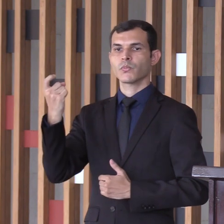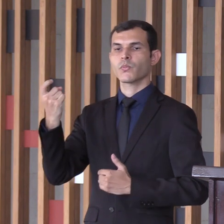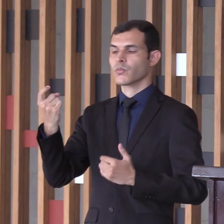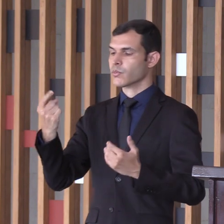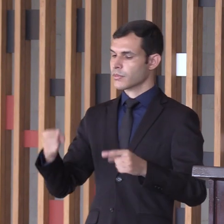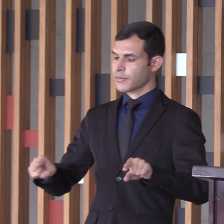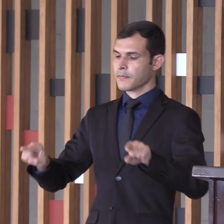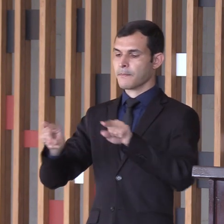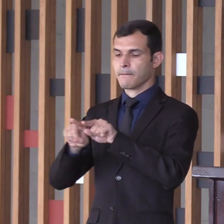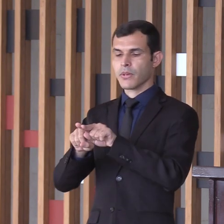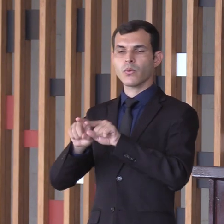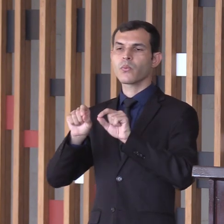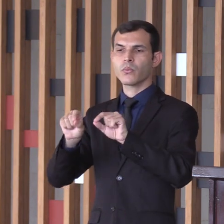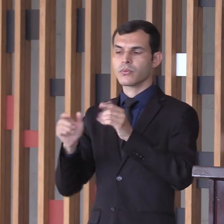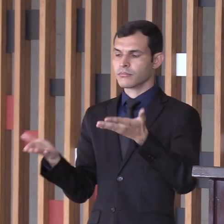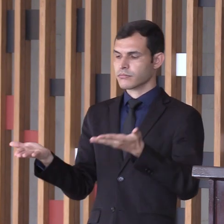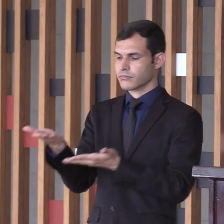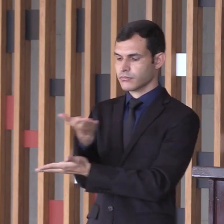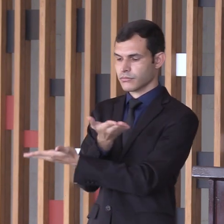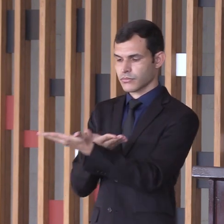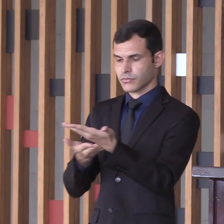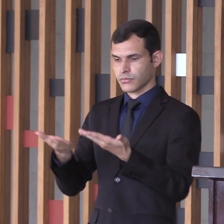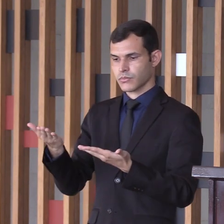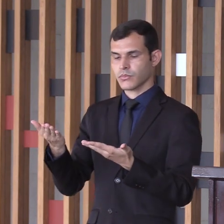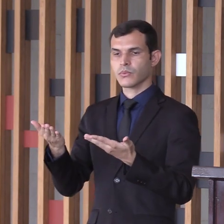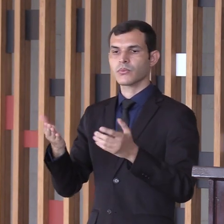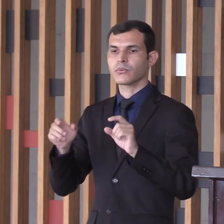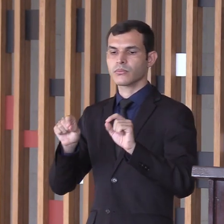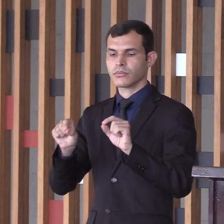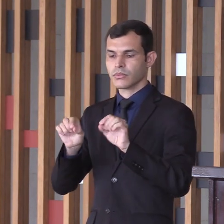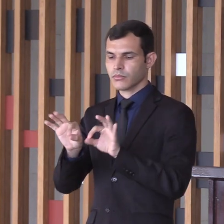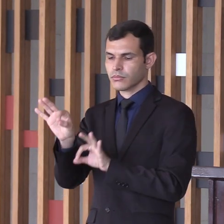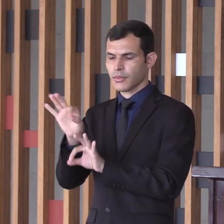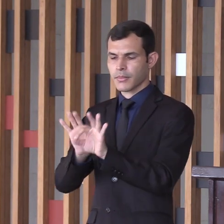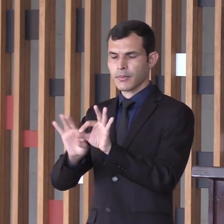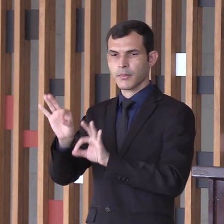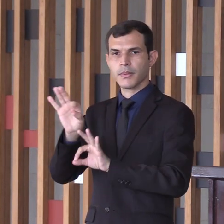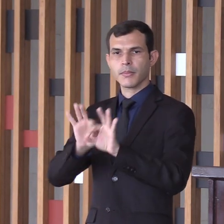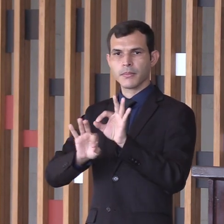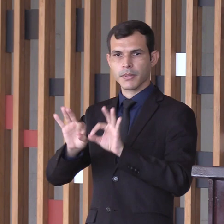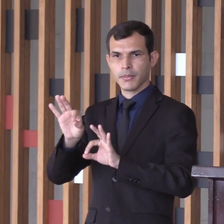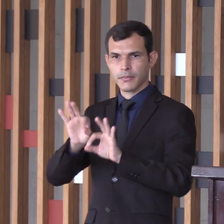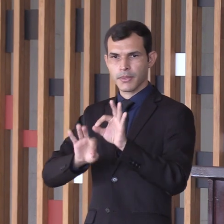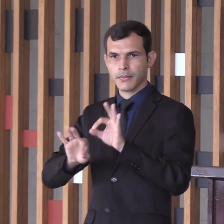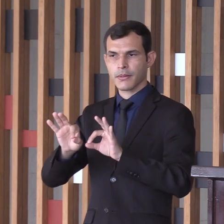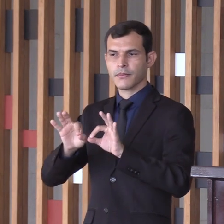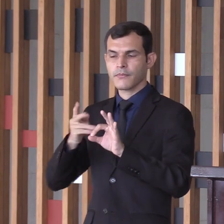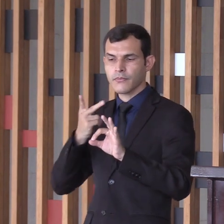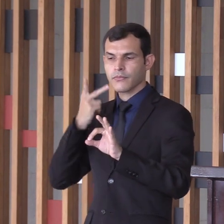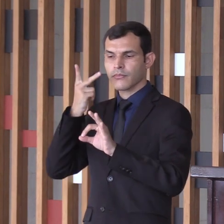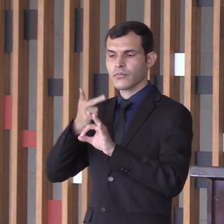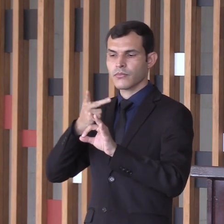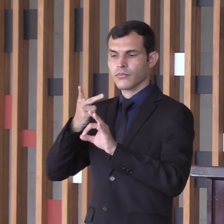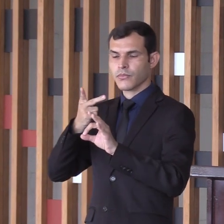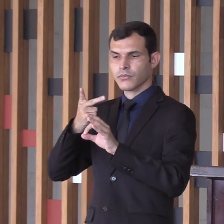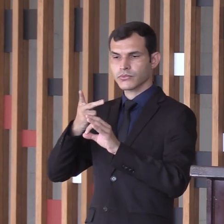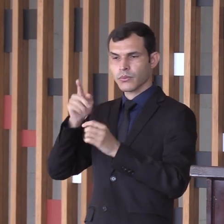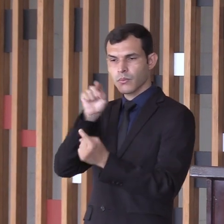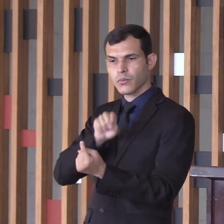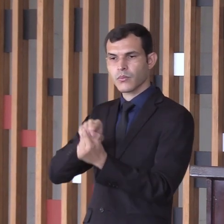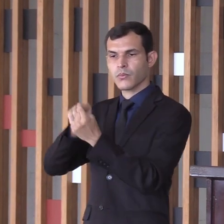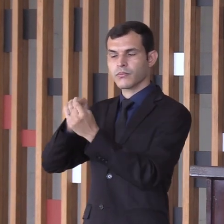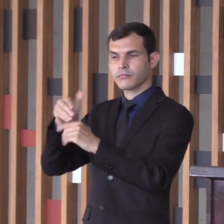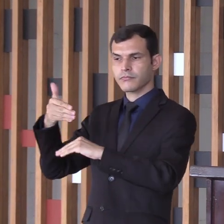atividades conjuntas entre o órgão competente para a formulação de política externa, o Itamaraty, e o órgão responsável pela